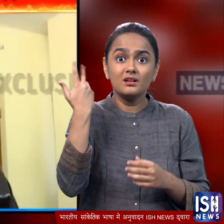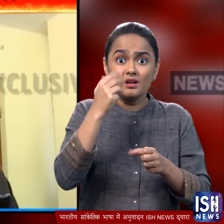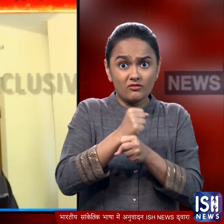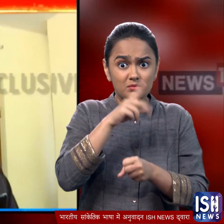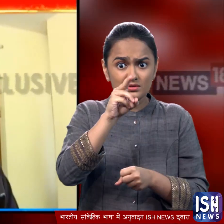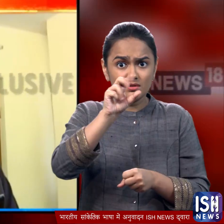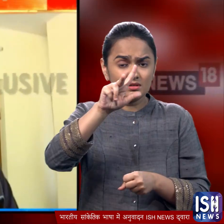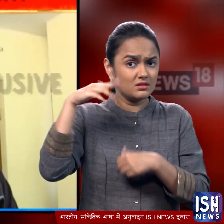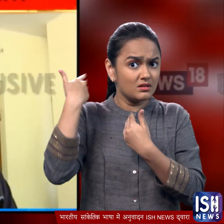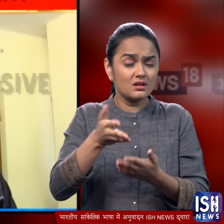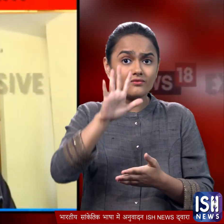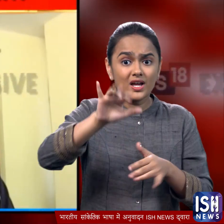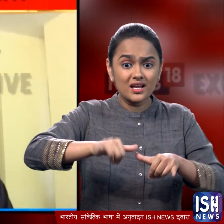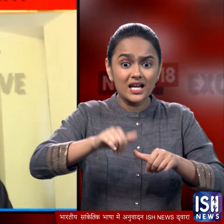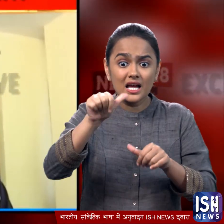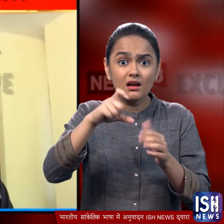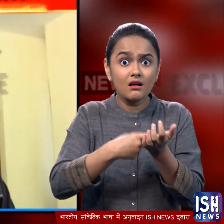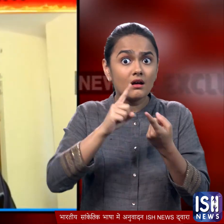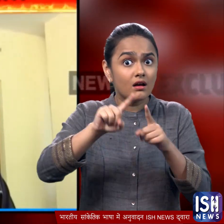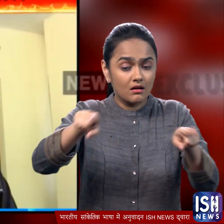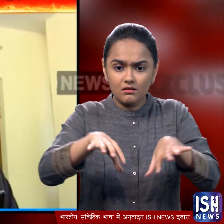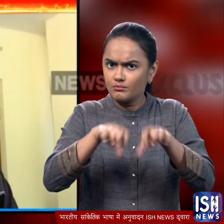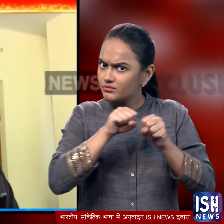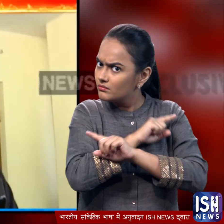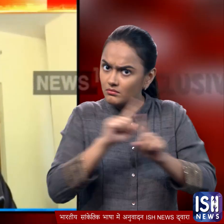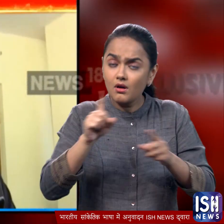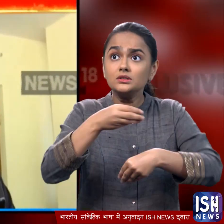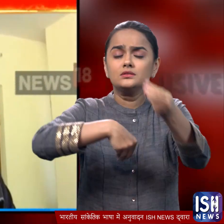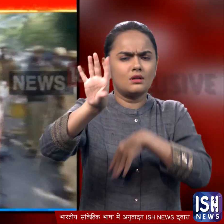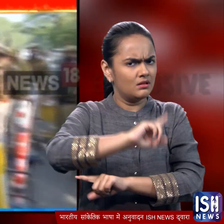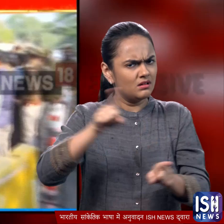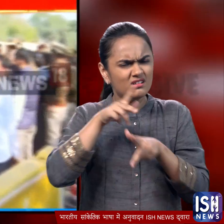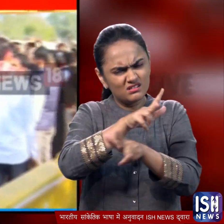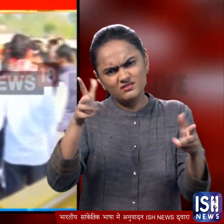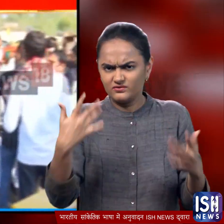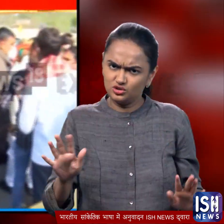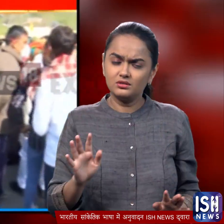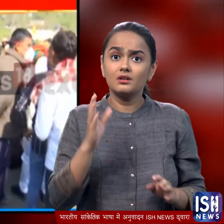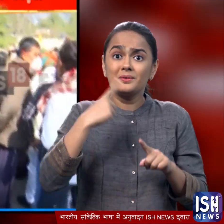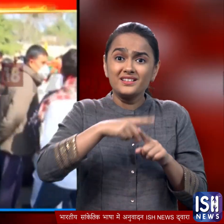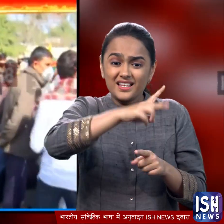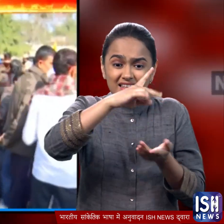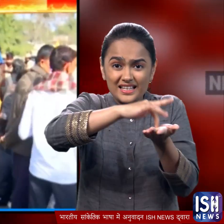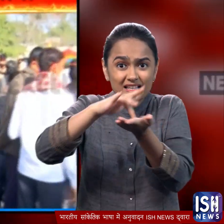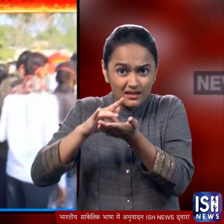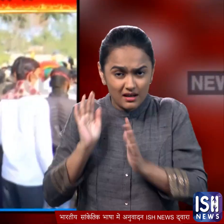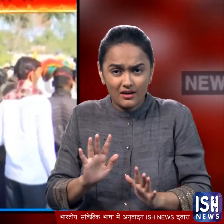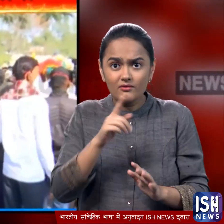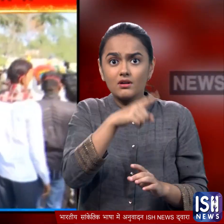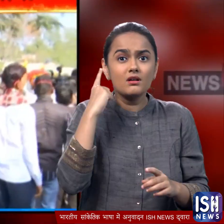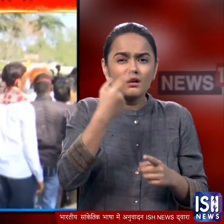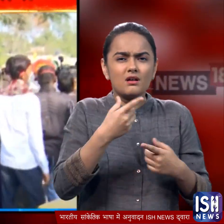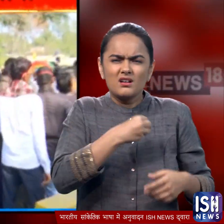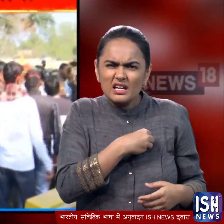2018 से कि 5 एकड़ तक किसान की जमीन न कुड़क करेंगे न उसको नीलाम करेंगे। हालांकि खबर है कि राज्य के कई दूसरे जिलों से भी